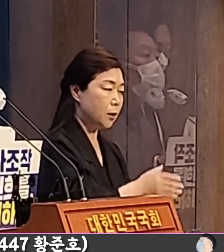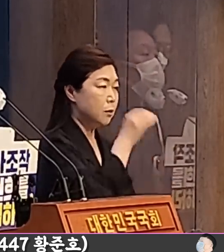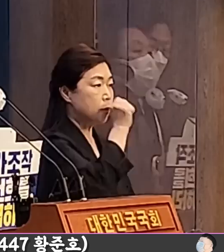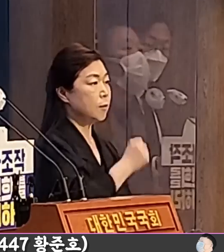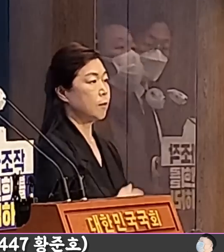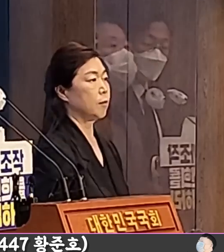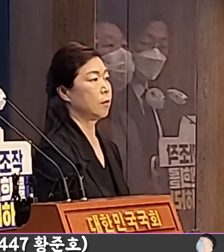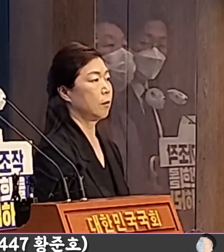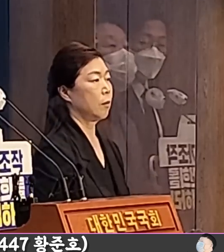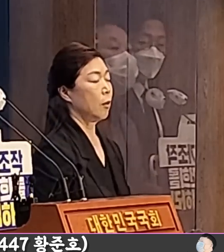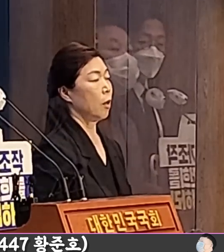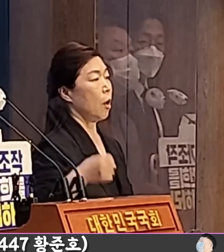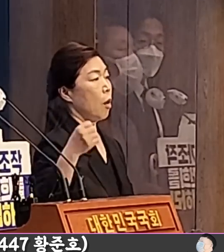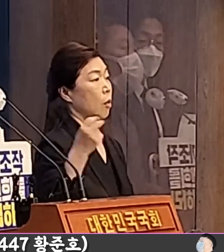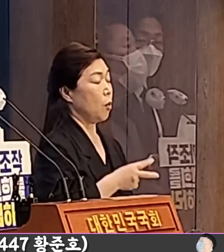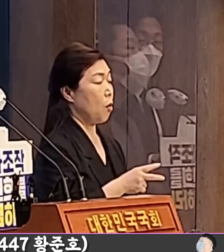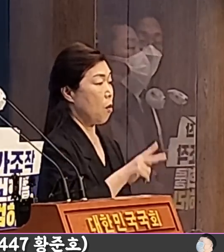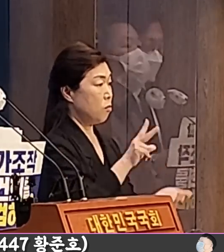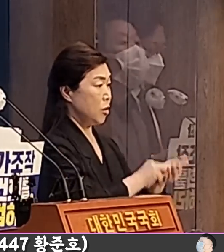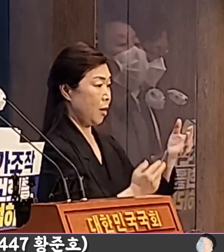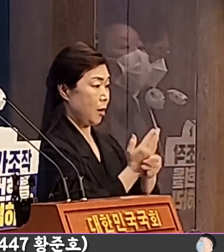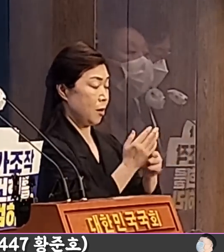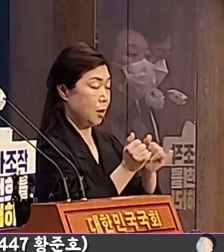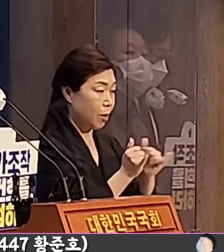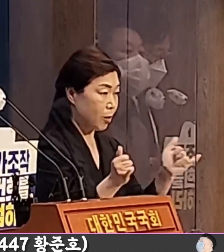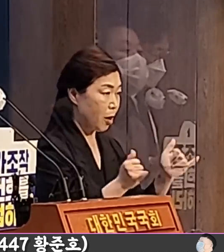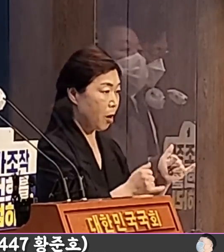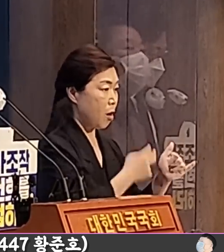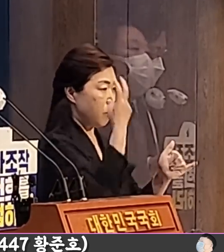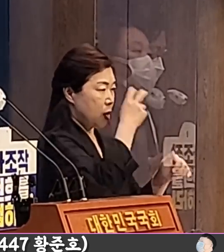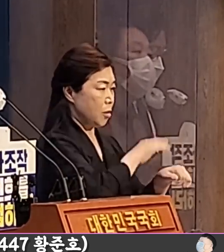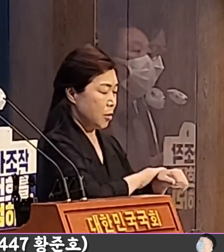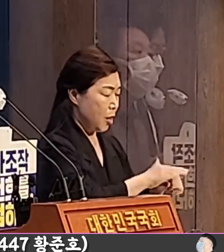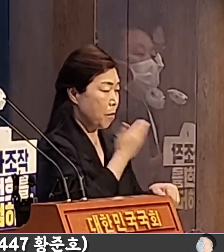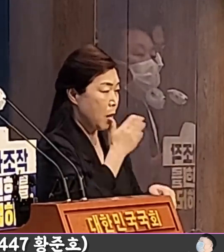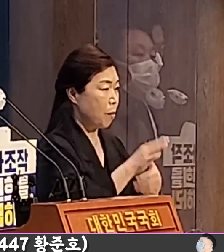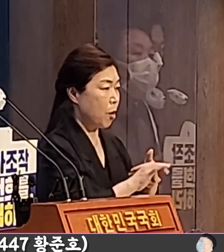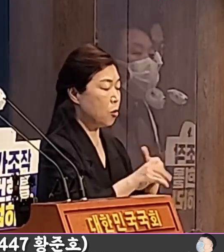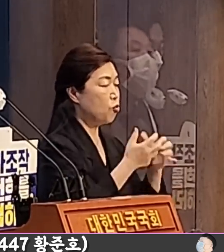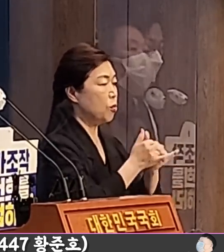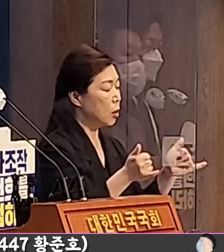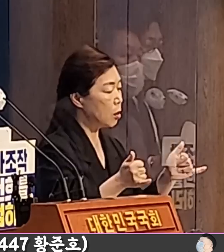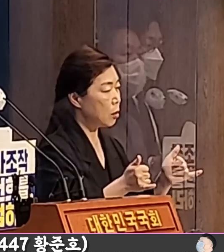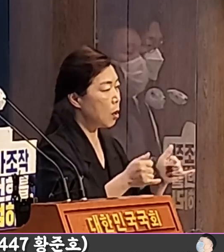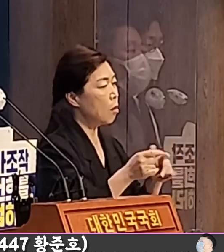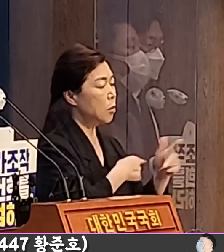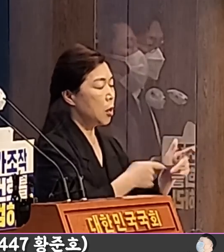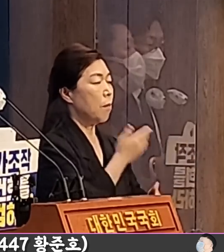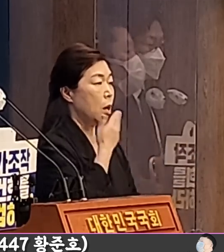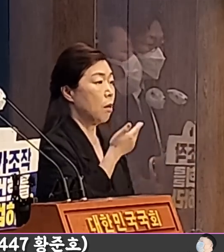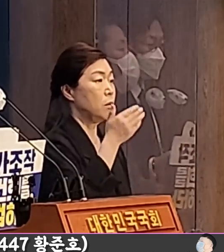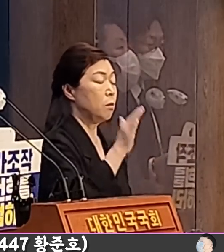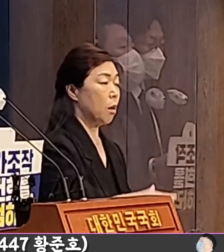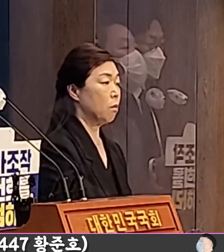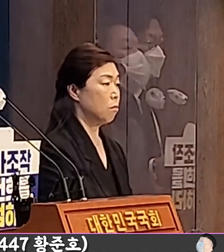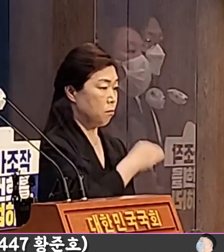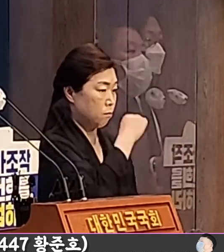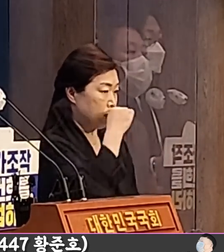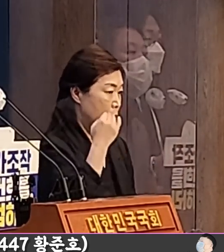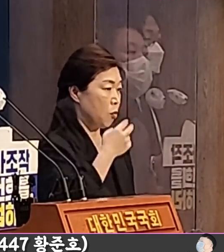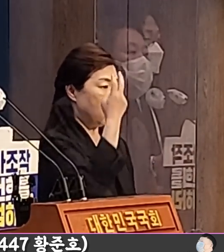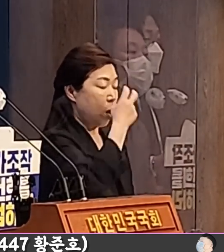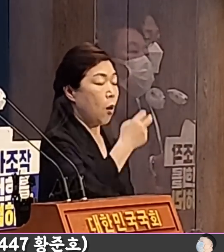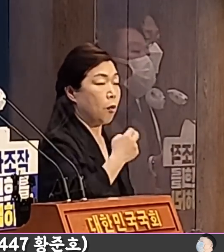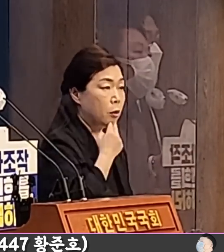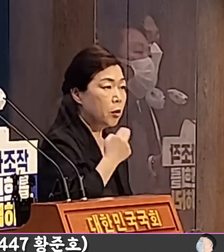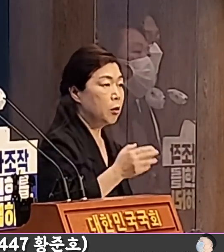그리고 이 자들에 대해서 수사를 제대로 한다면 국민 여론은 바뀔 수 있겠지만 제대로 하지 않을 게 분명히 봅니다. 그렇다면 국회에서 특검을